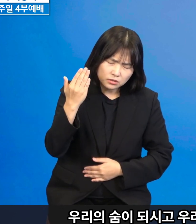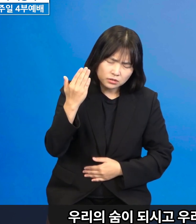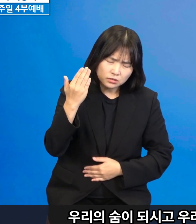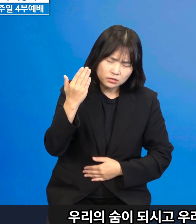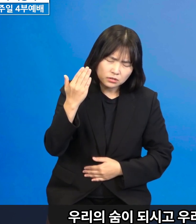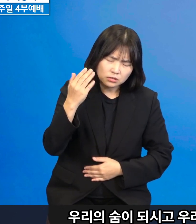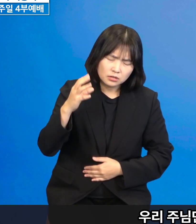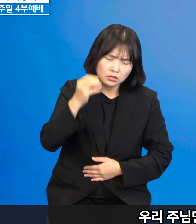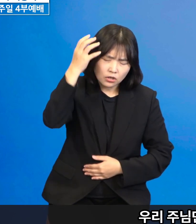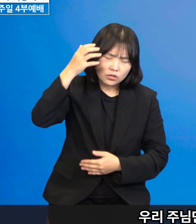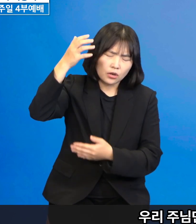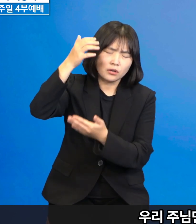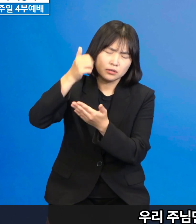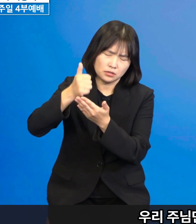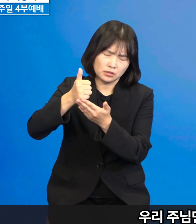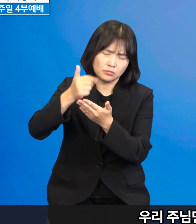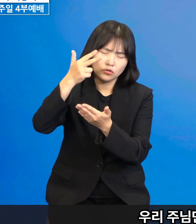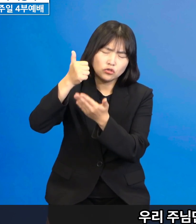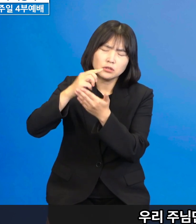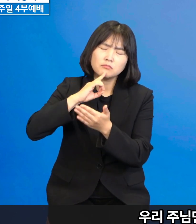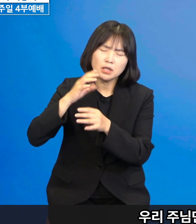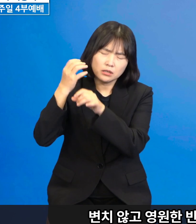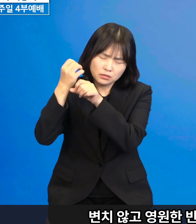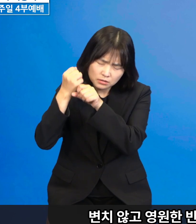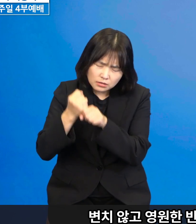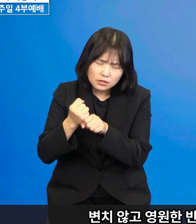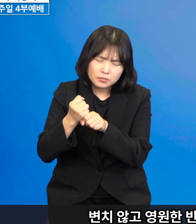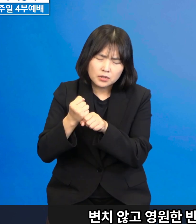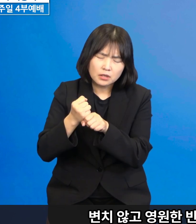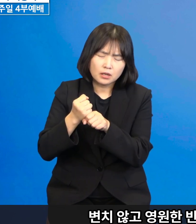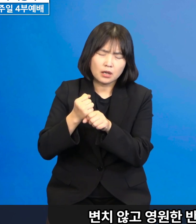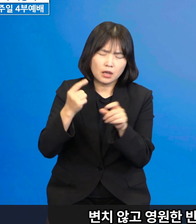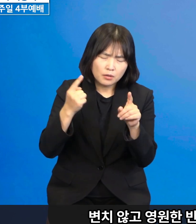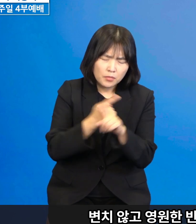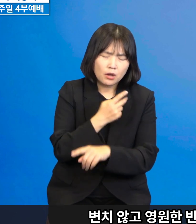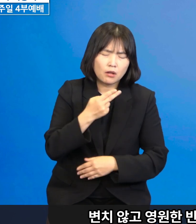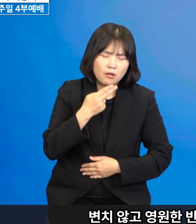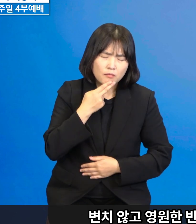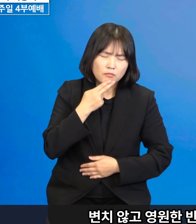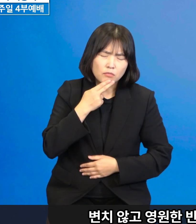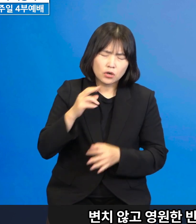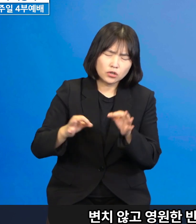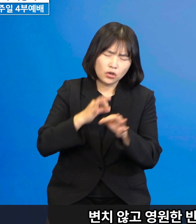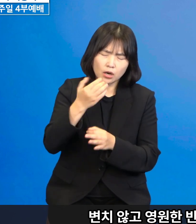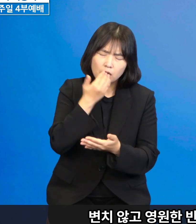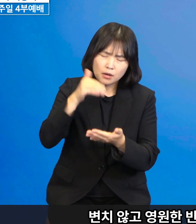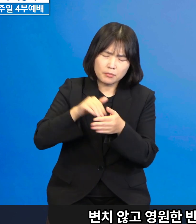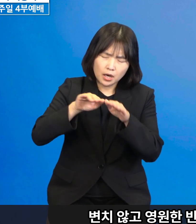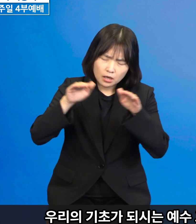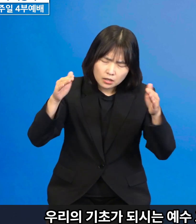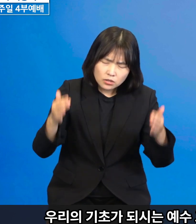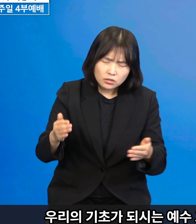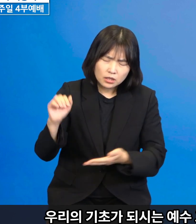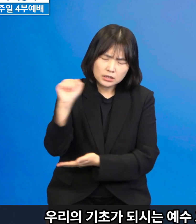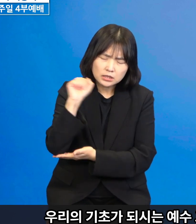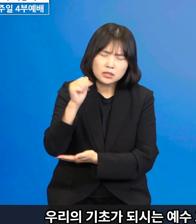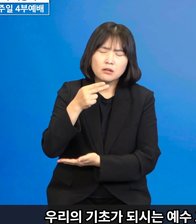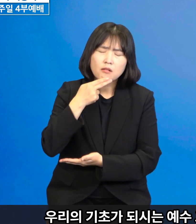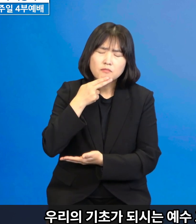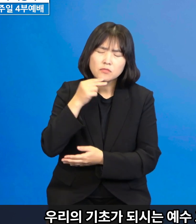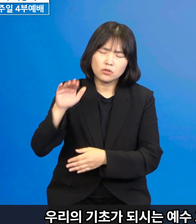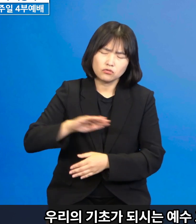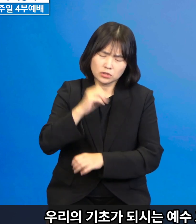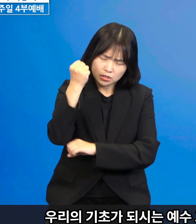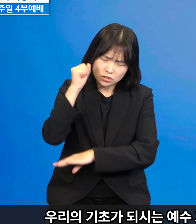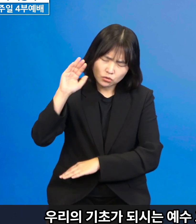우리 성령님, 우리 주님만을 의지합니다. 변치 않고 영원한 반석 되시며 흔들리지 않는 우리의 기초가 되시는